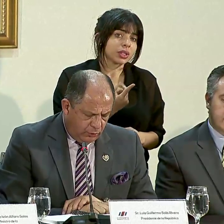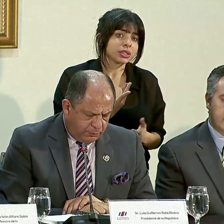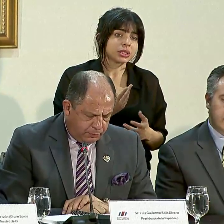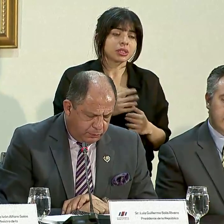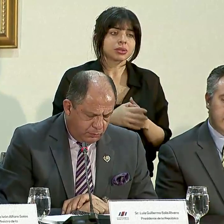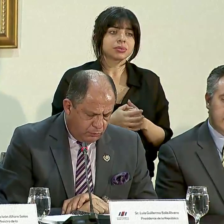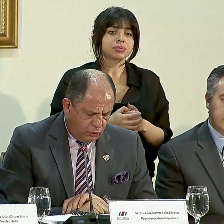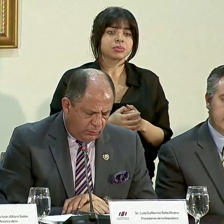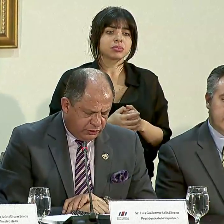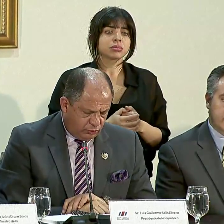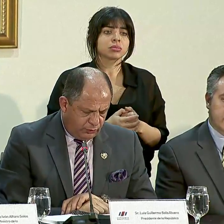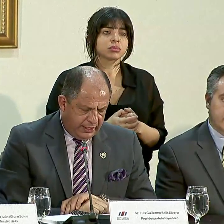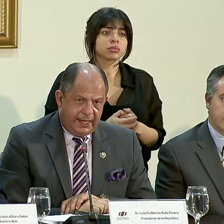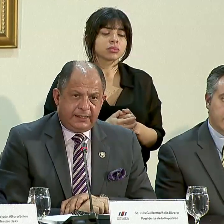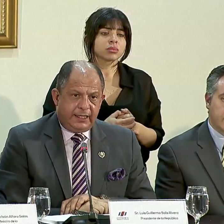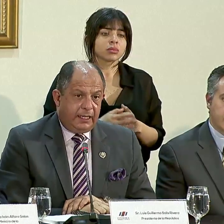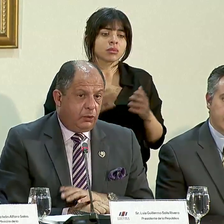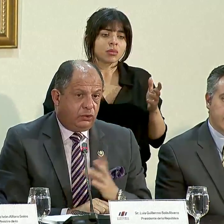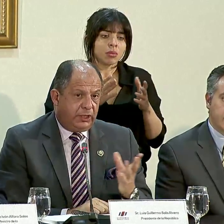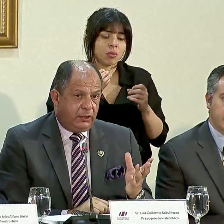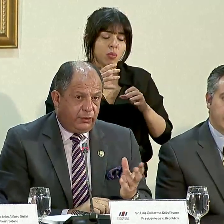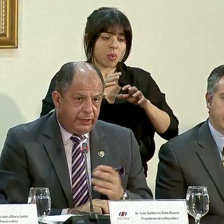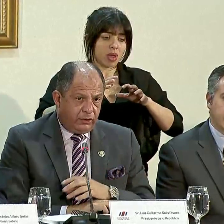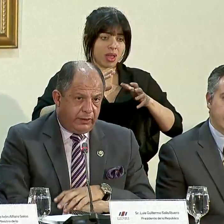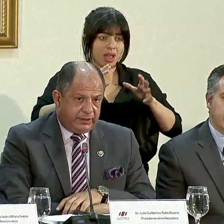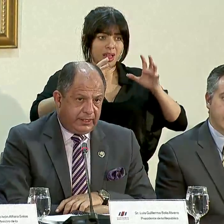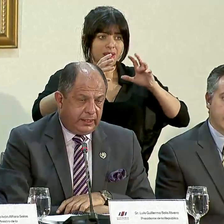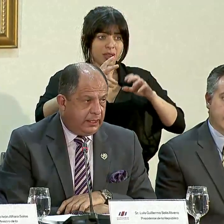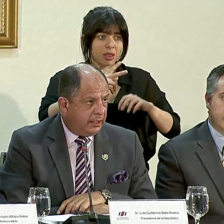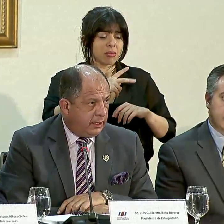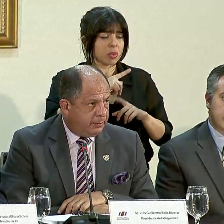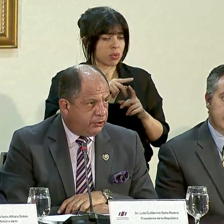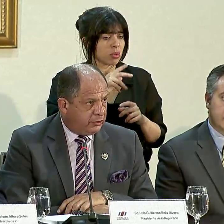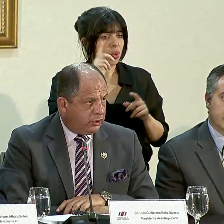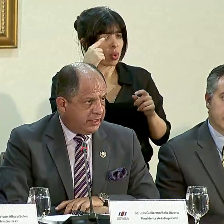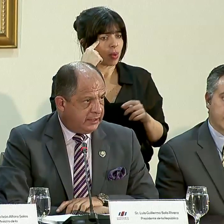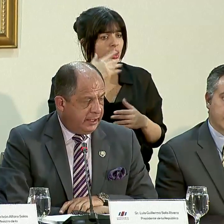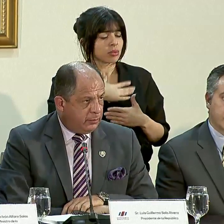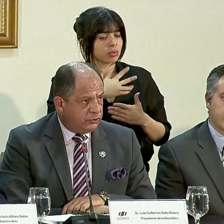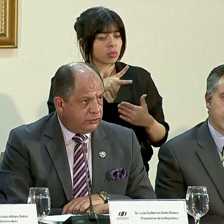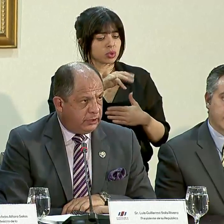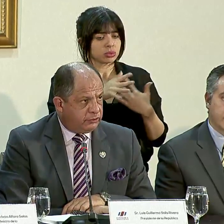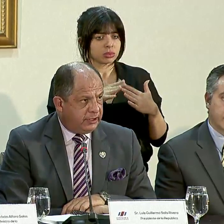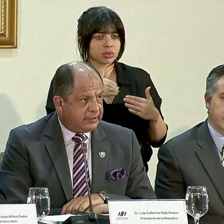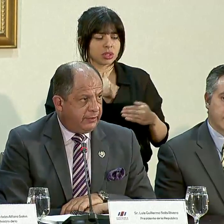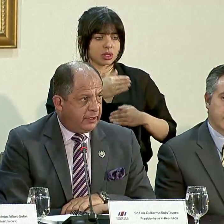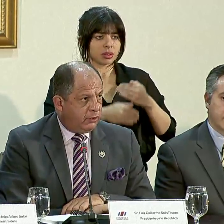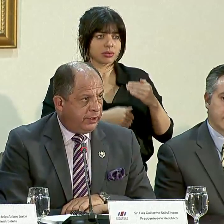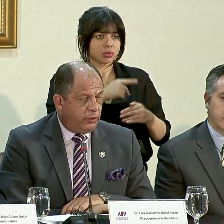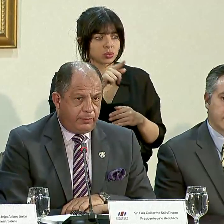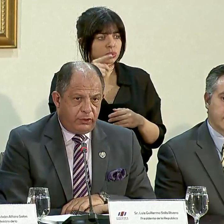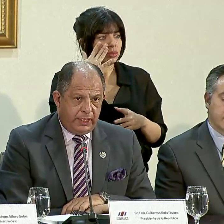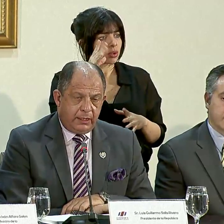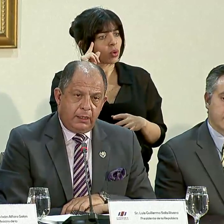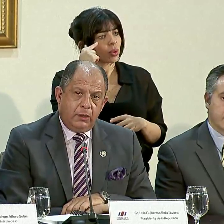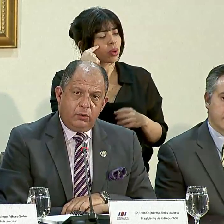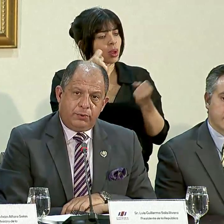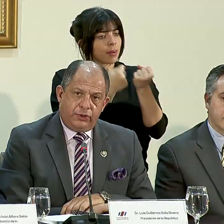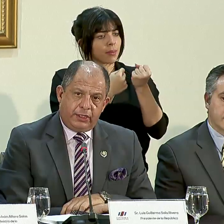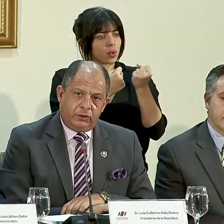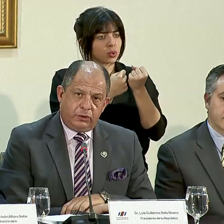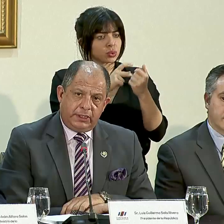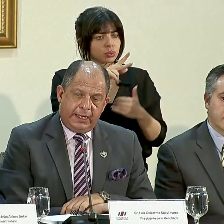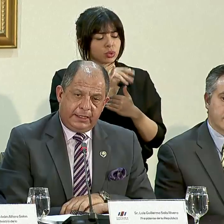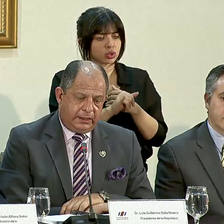no veo cómo esto pueda alterar la voluntad del gobierno de avanzar en el proyecto que ya tenemos. Ustedes saben que el gobierno apoya